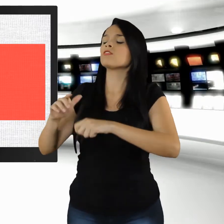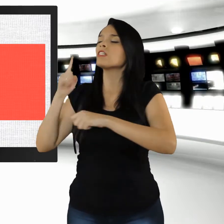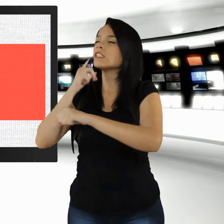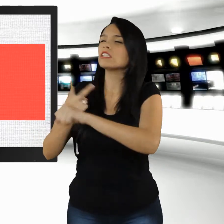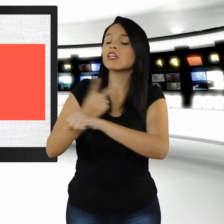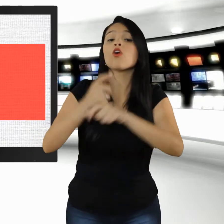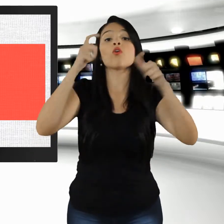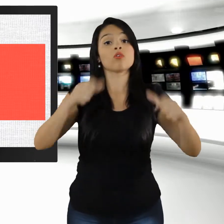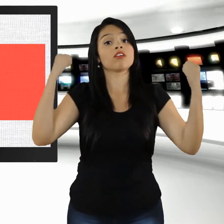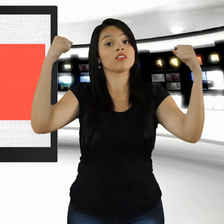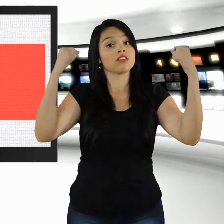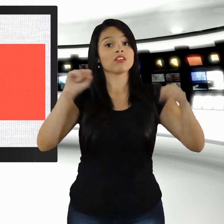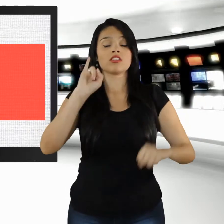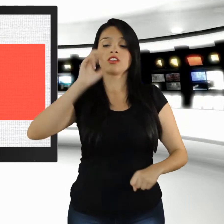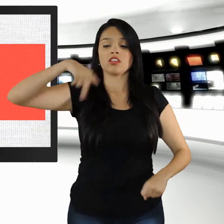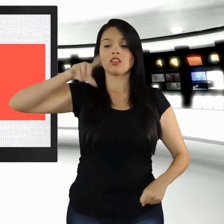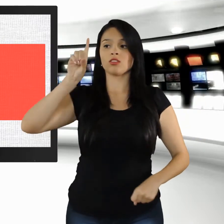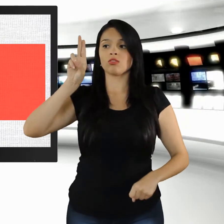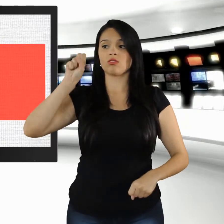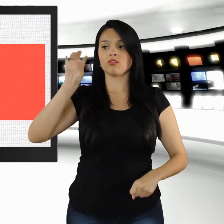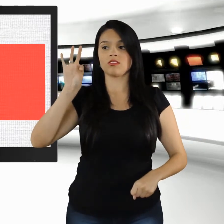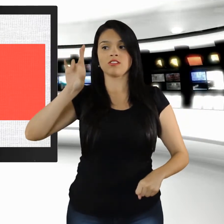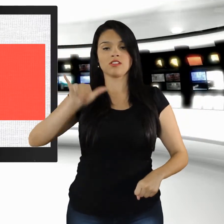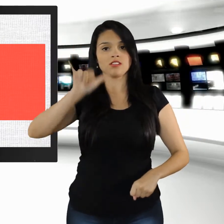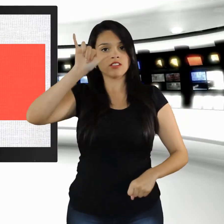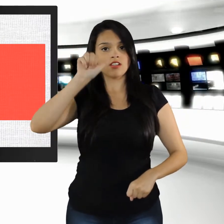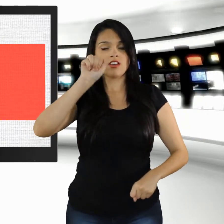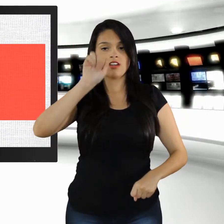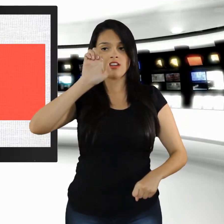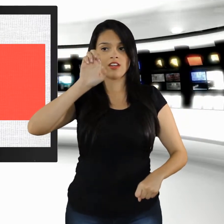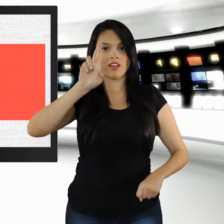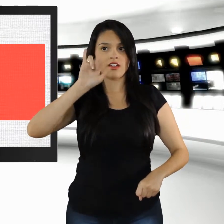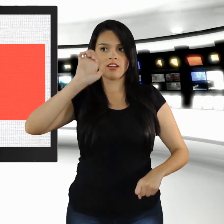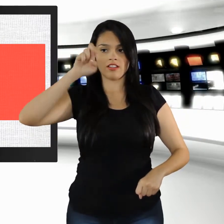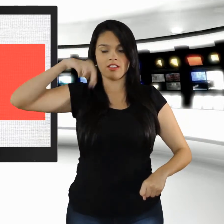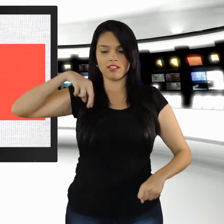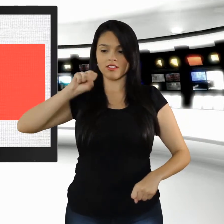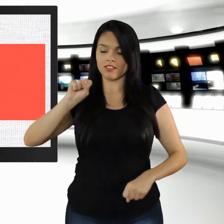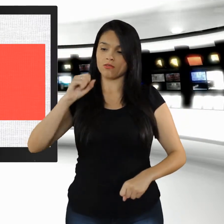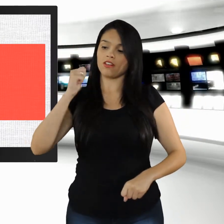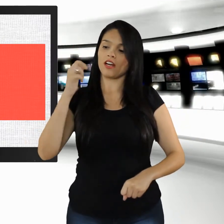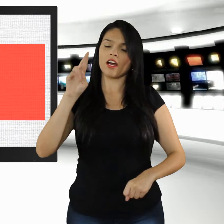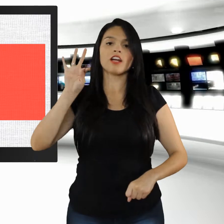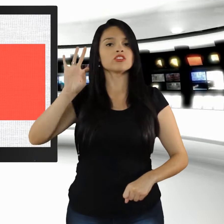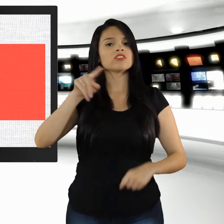embora suas fisioterapeutas alertasse de que não seria possível os primeiros meses foram difíceis para adaptação com os